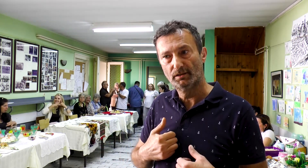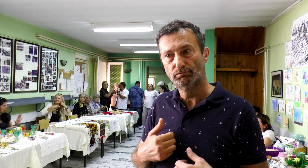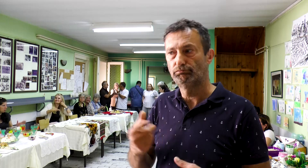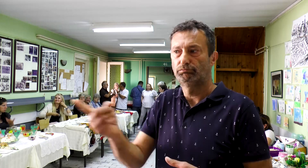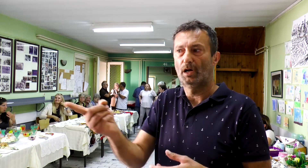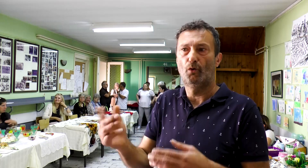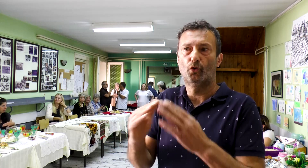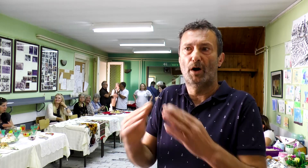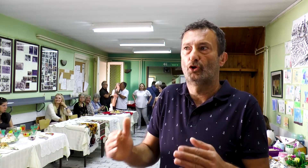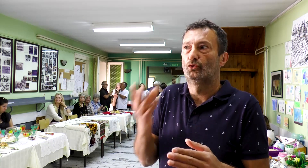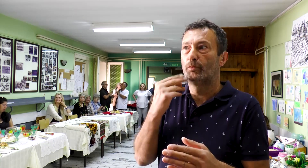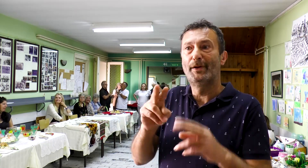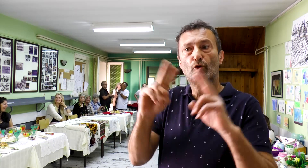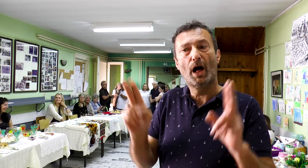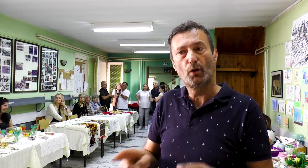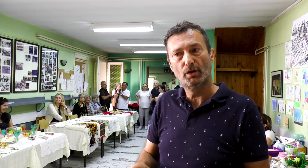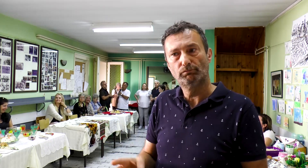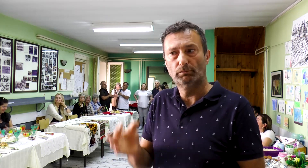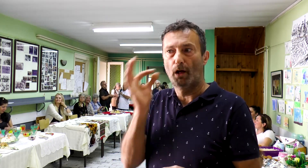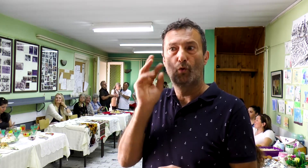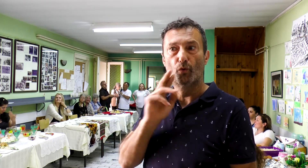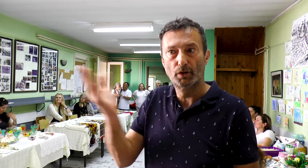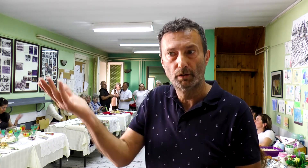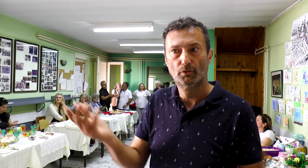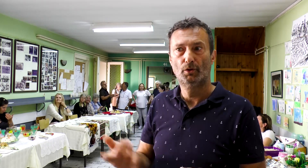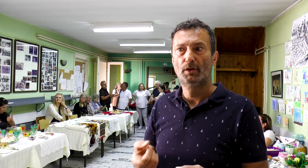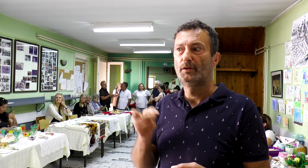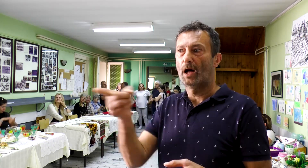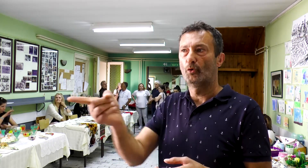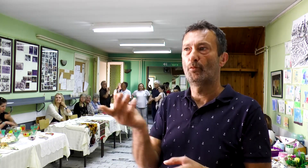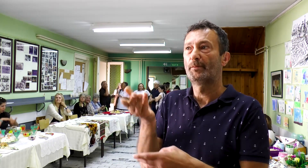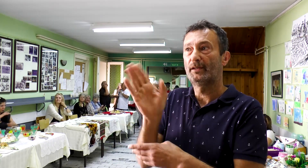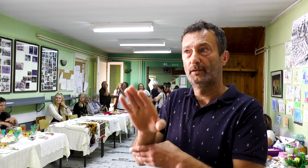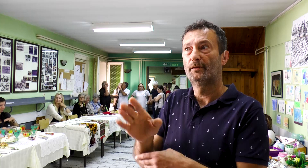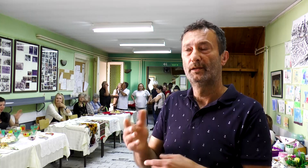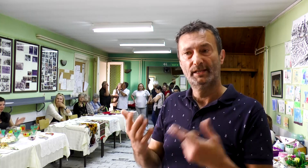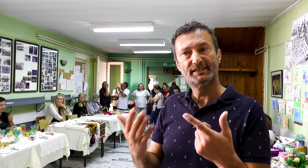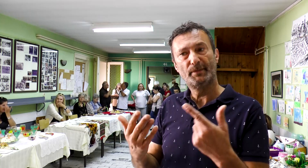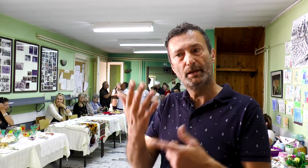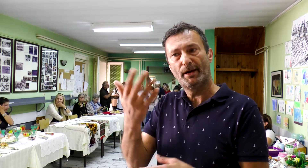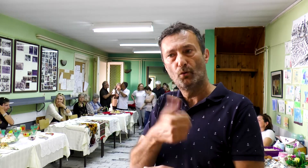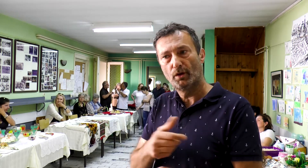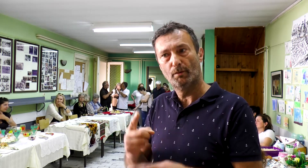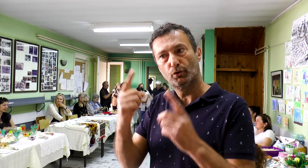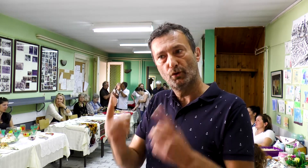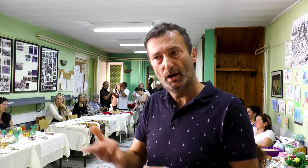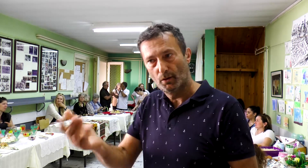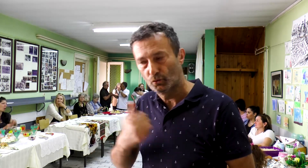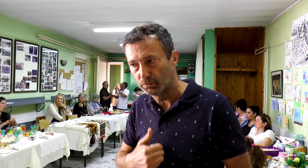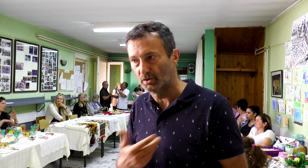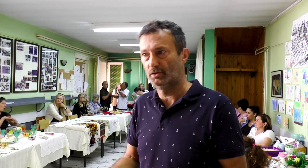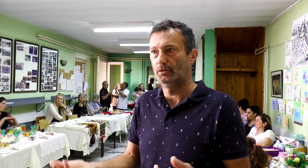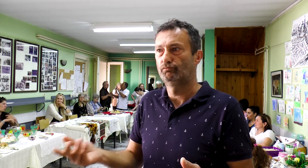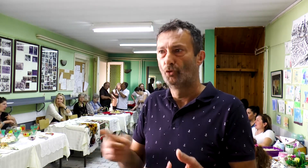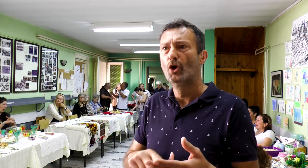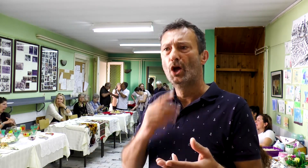imamo u Subotici, oni će biti domaćini međunarodne nedelje gluvih, mi ćemo isto, to je 75